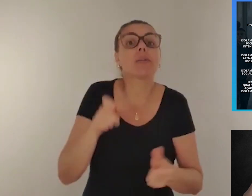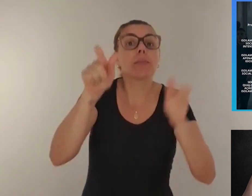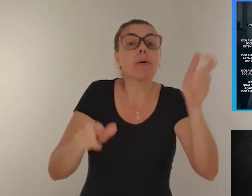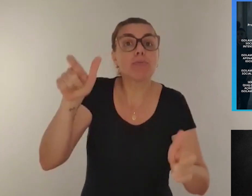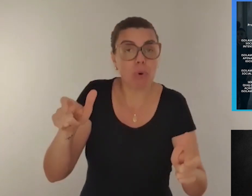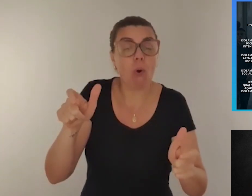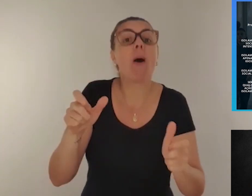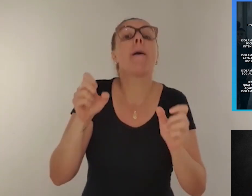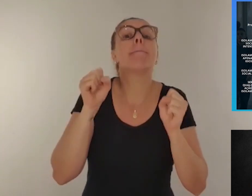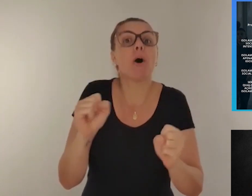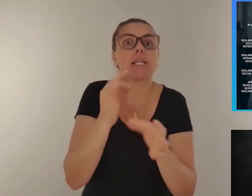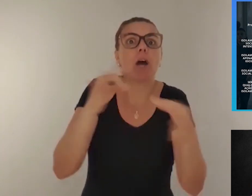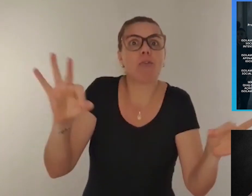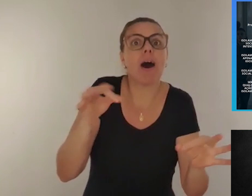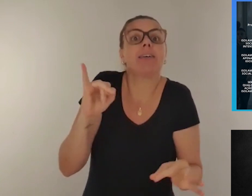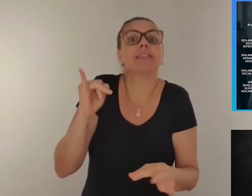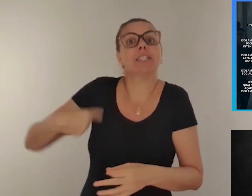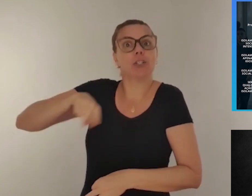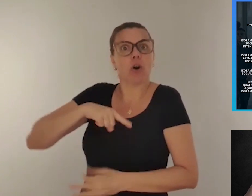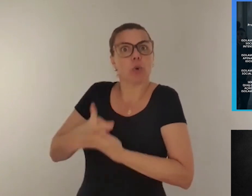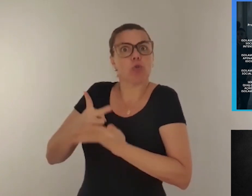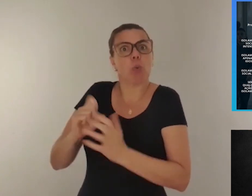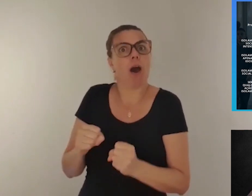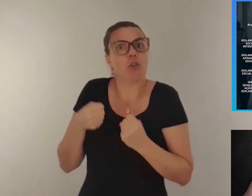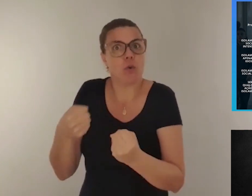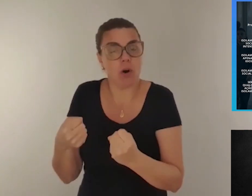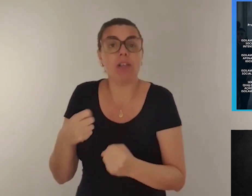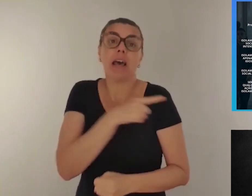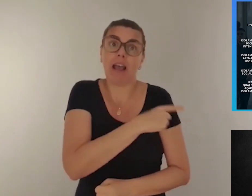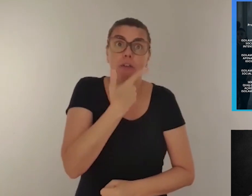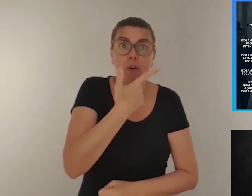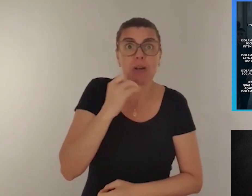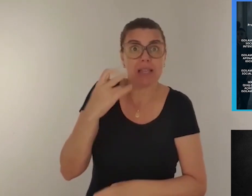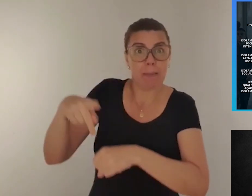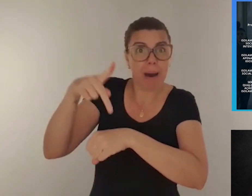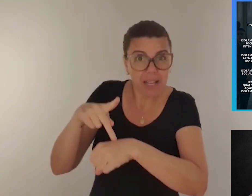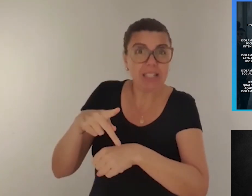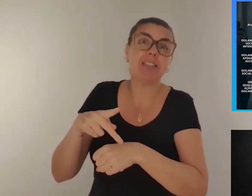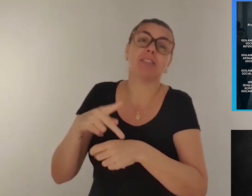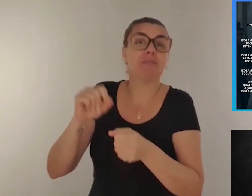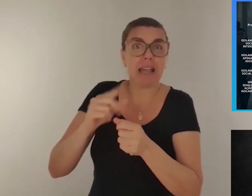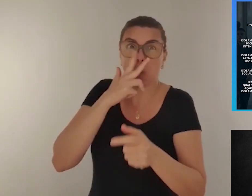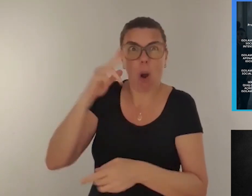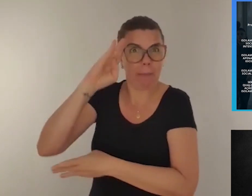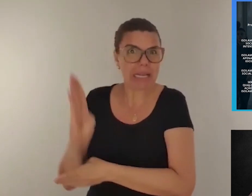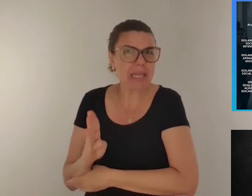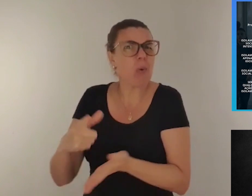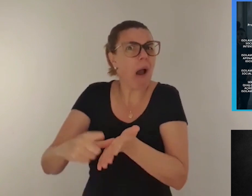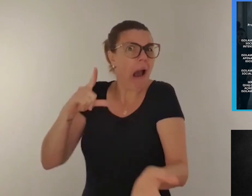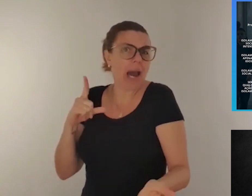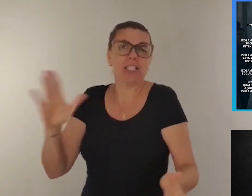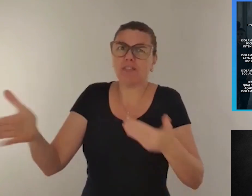revisaram e descrevem melhor agora é quantas vidas esses esforços que a gente já tomou podem poupar. Segundo eles, se os países adotarem medidas